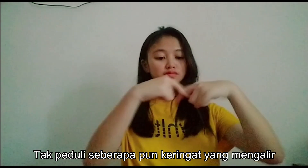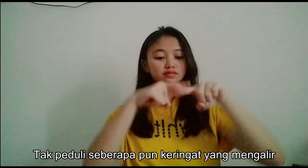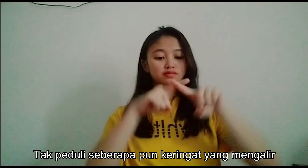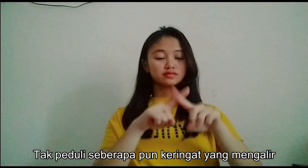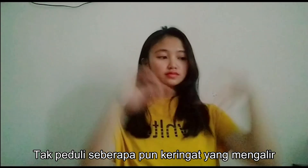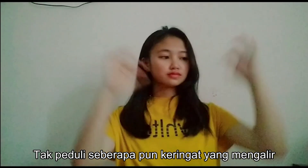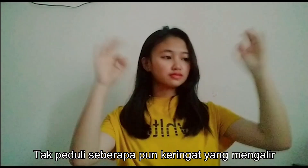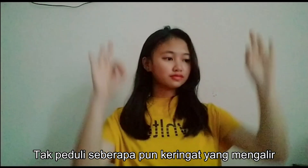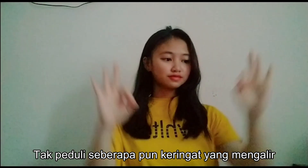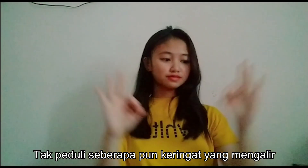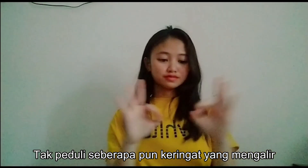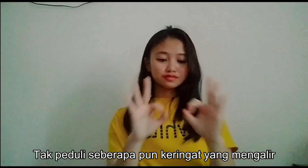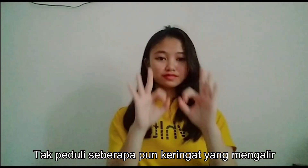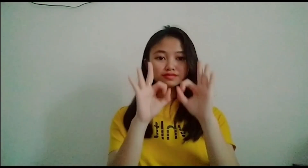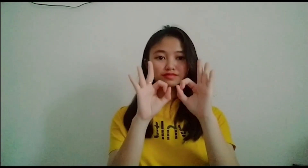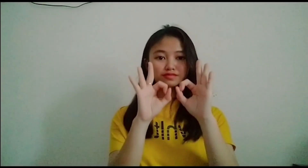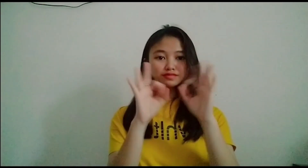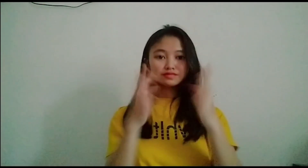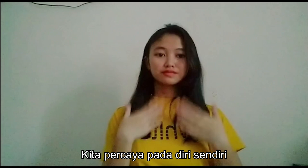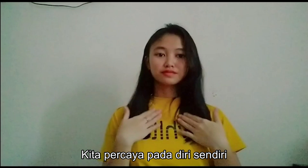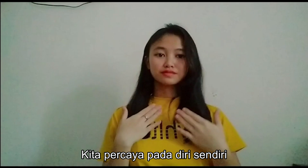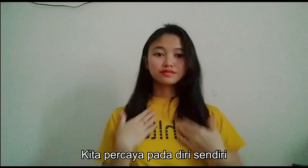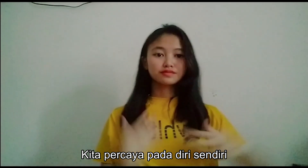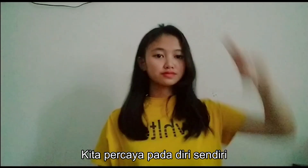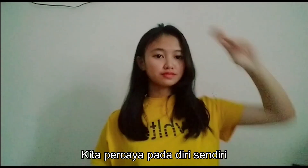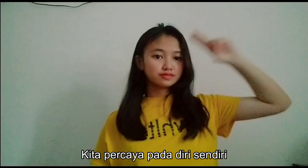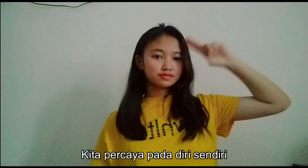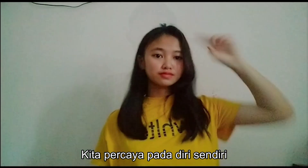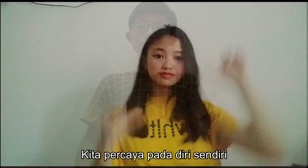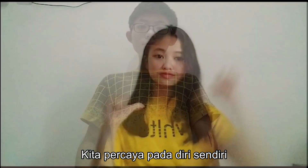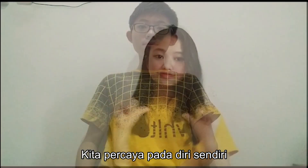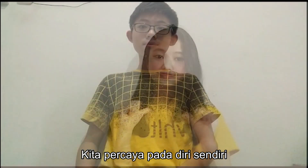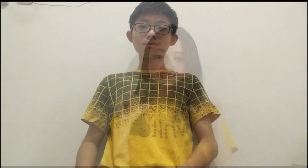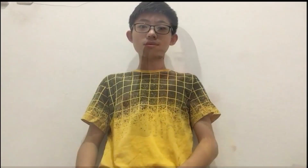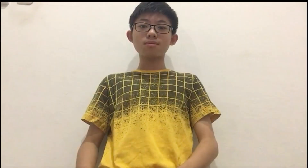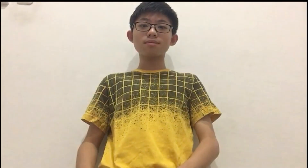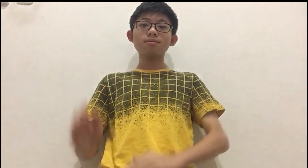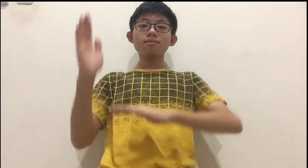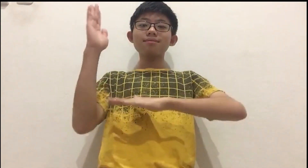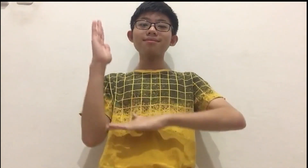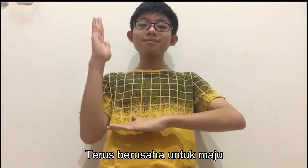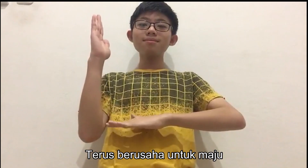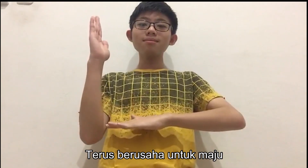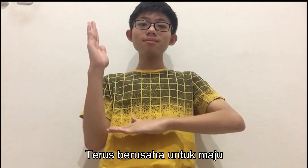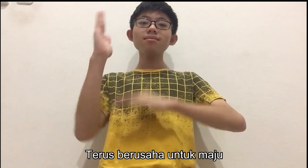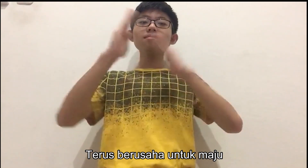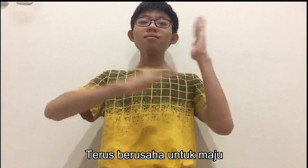多少汗水，我们相信自己，拼把进